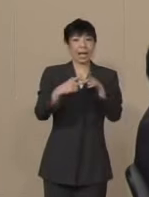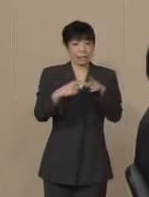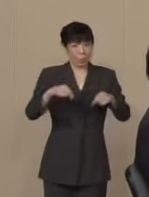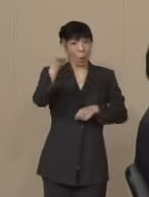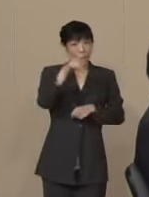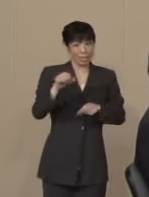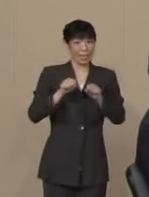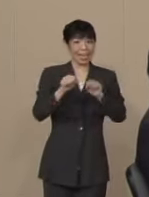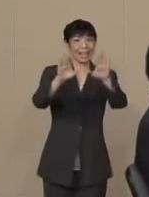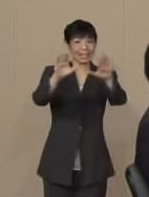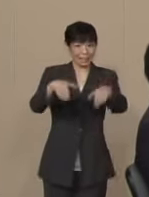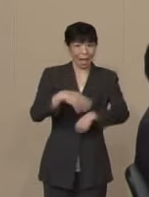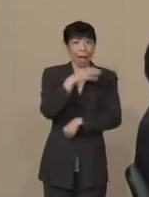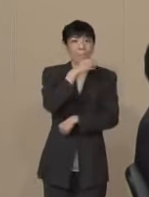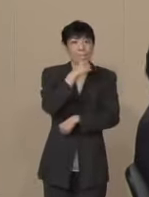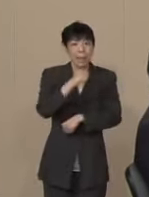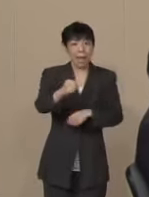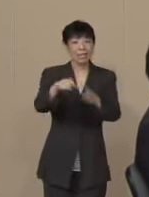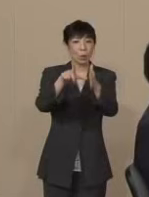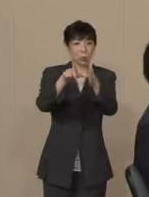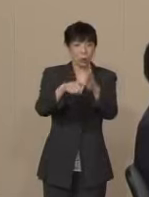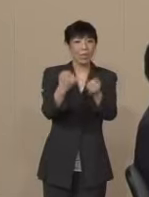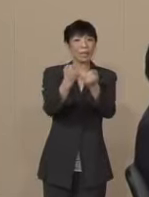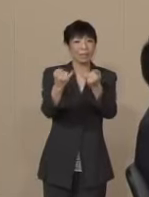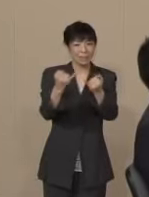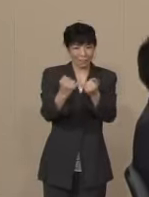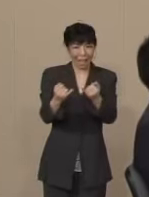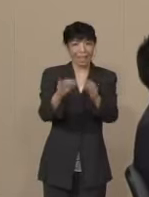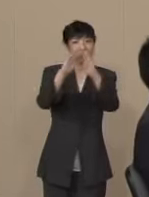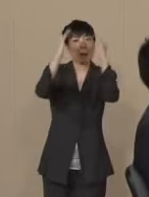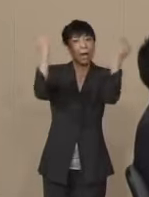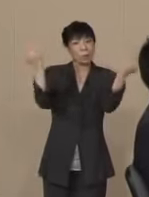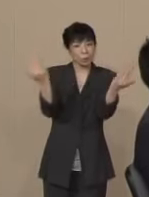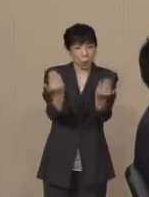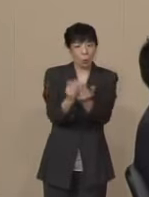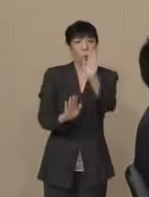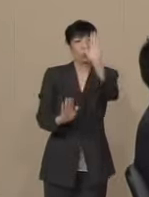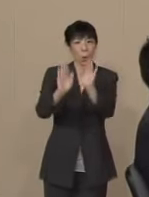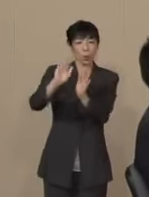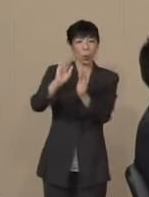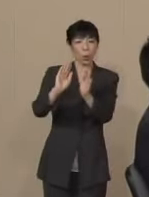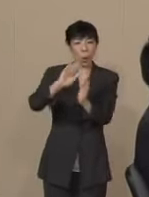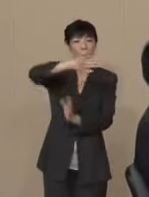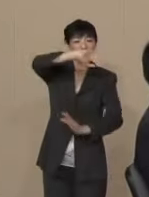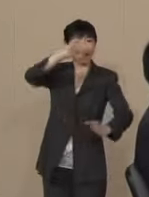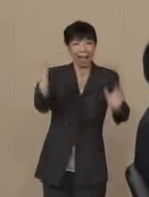と二人、二人のため